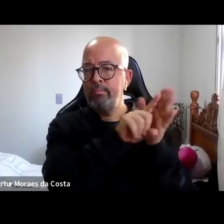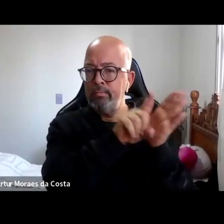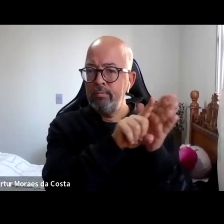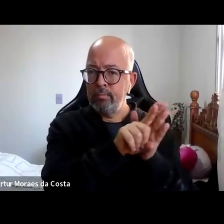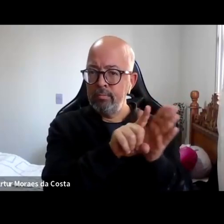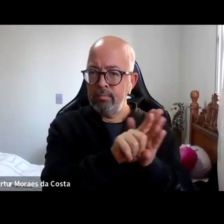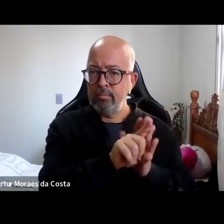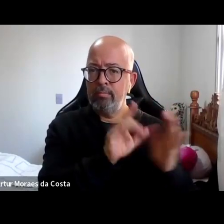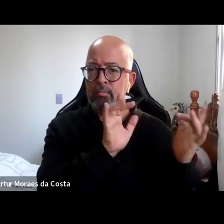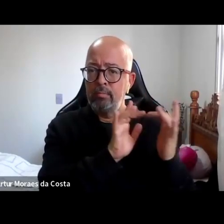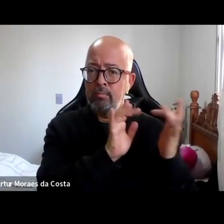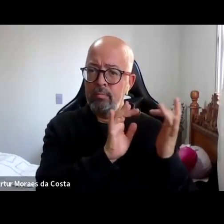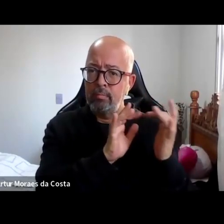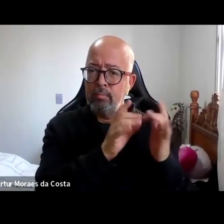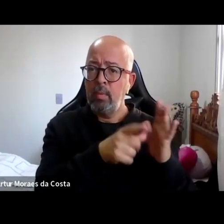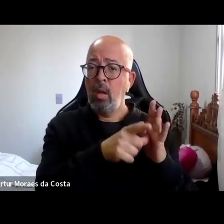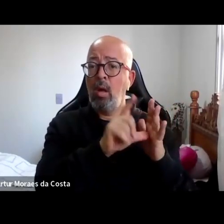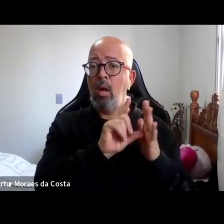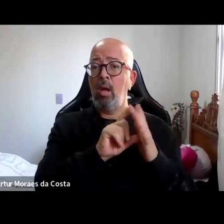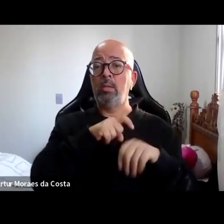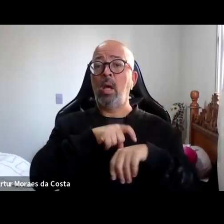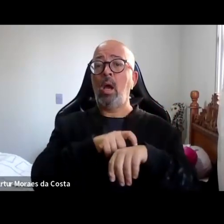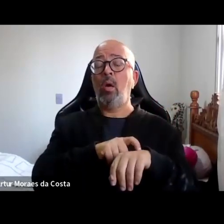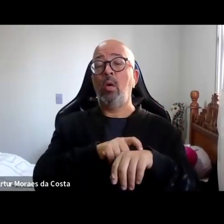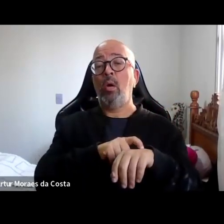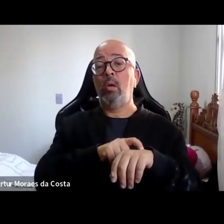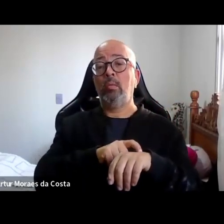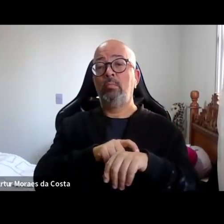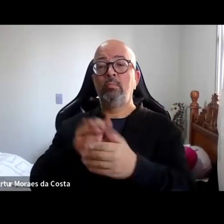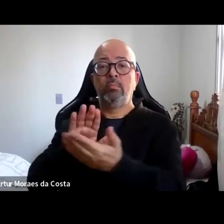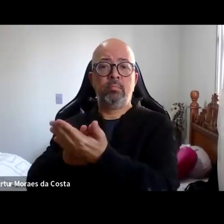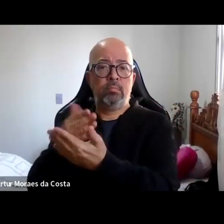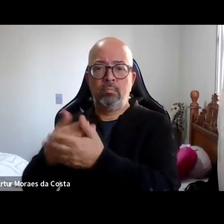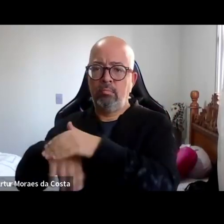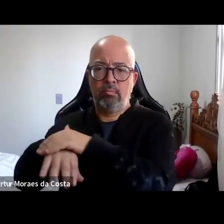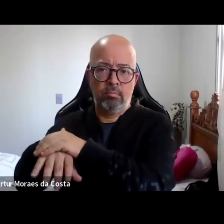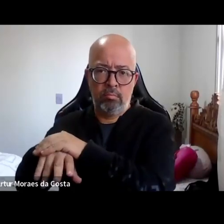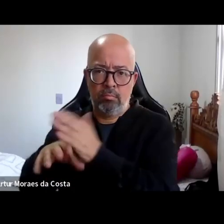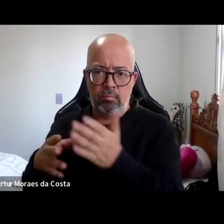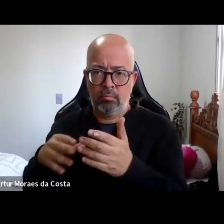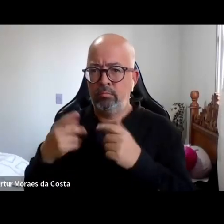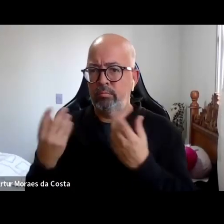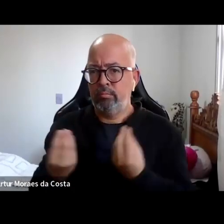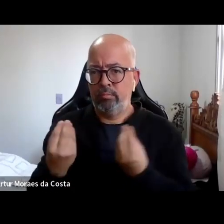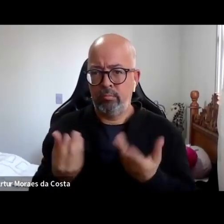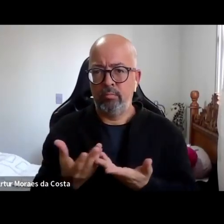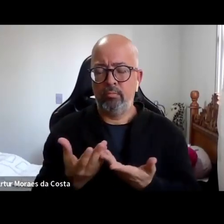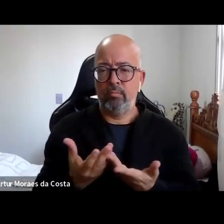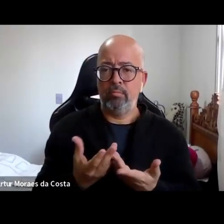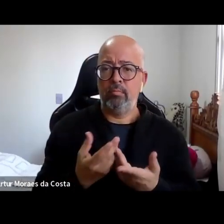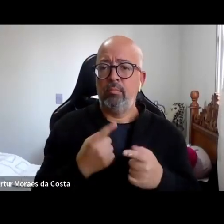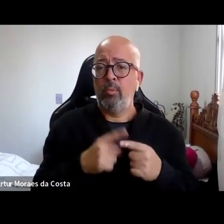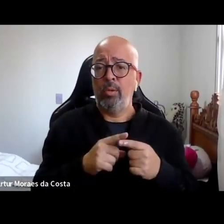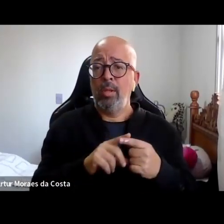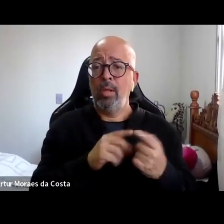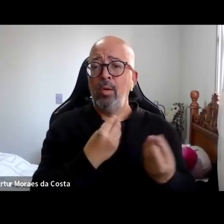uno uno uno debe marcar el ritmo la velocidad a la que puede hablar o interpretar eh eso